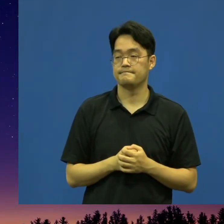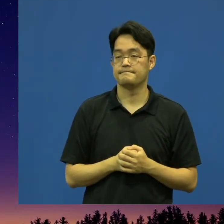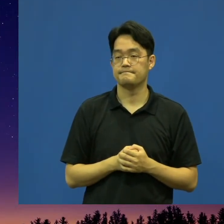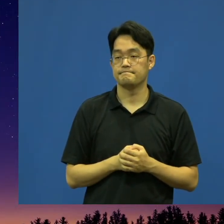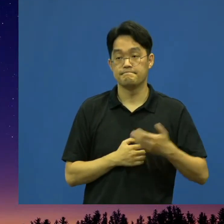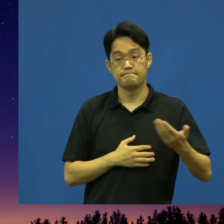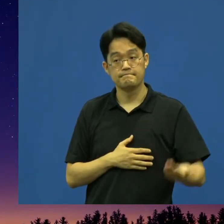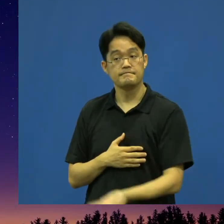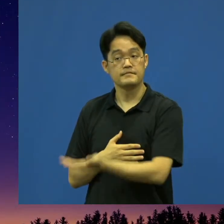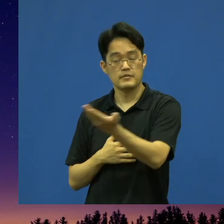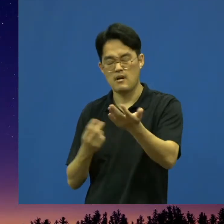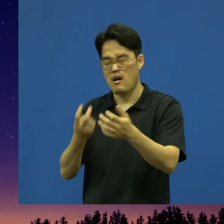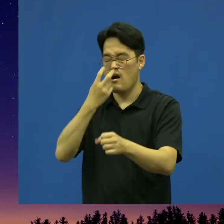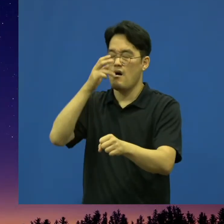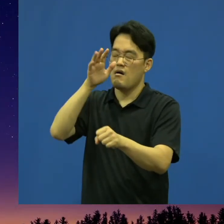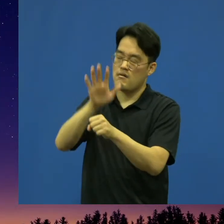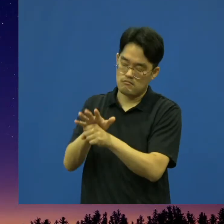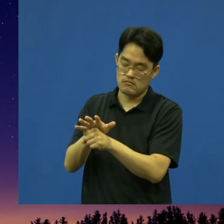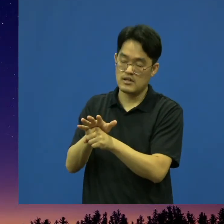여러분의 억울함,